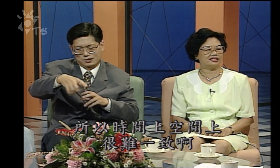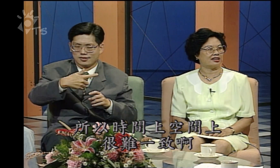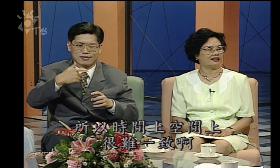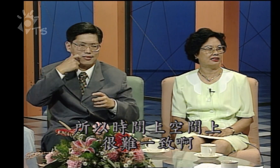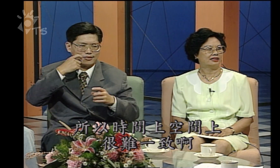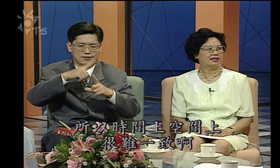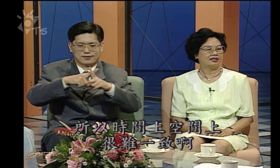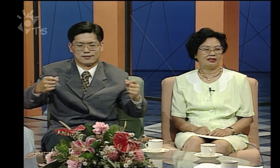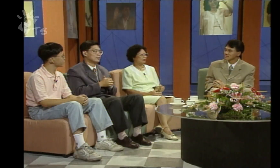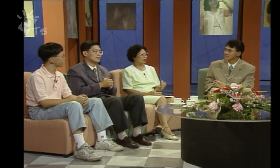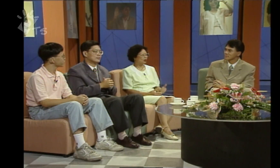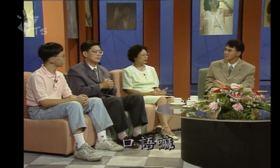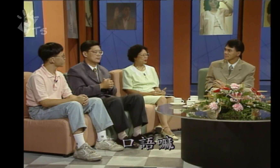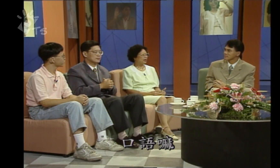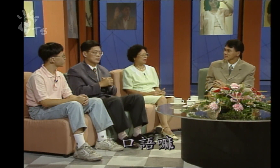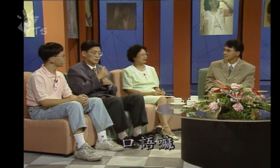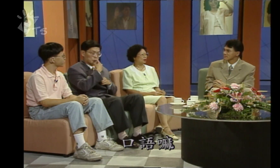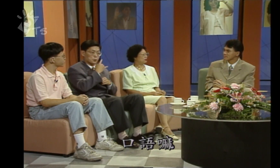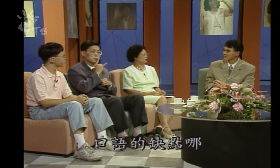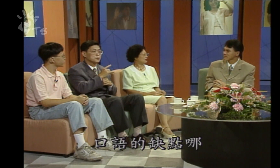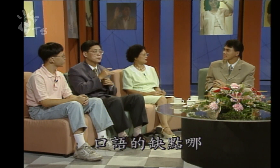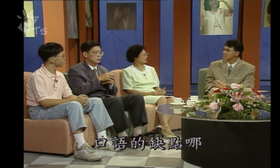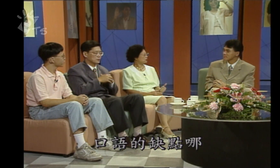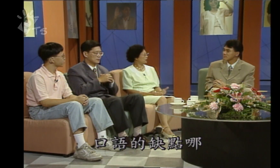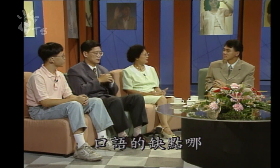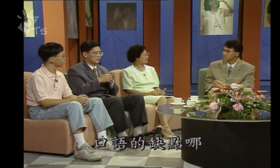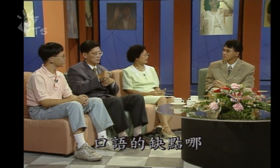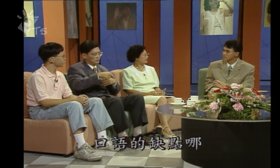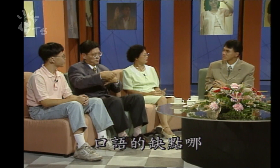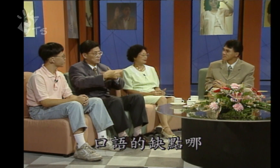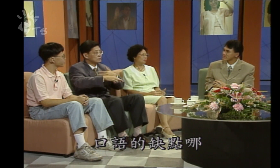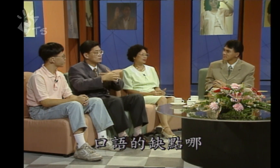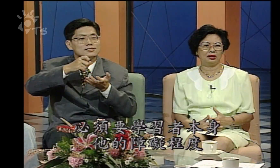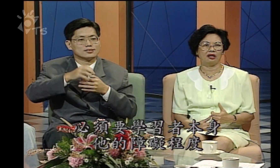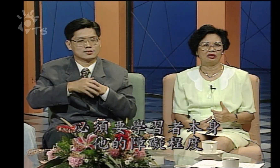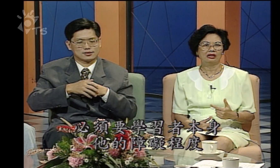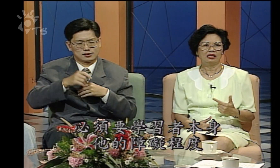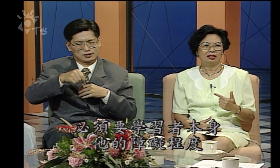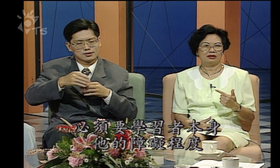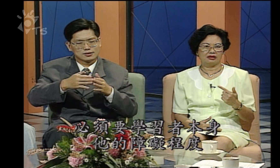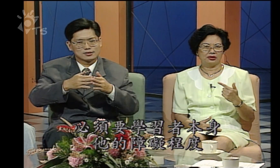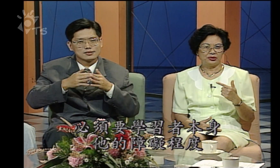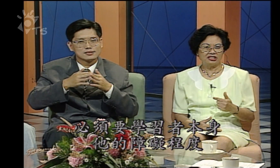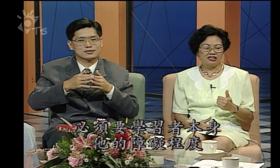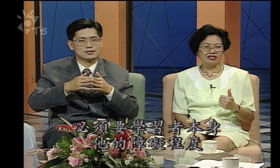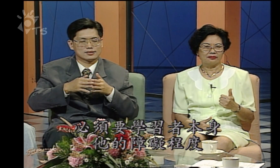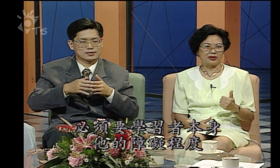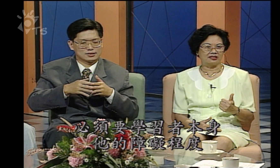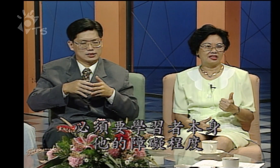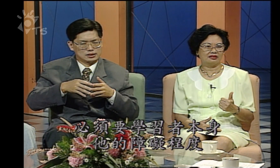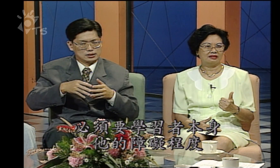啊。哦，口语嘛，口语的缺点啊，必须要，学习者本身，